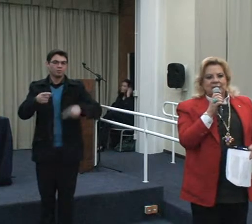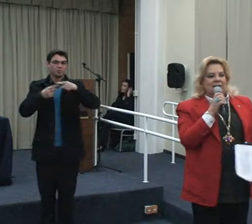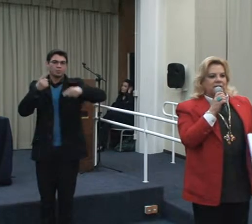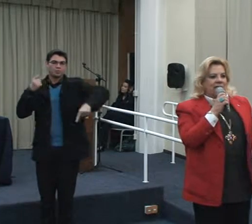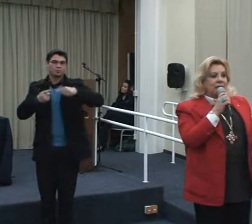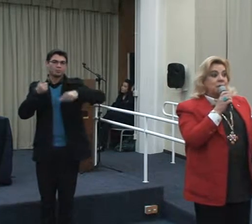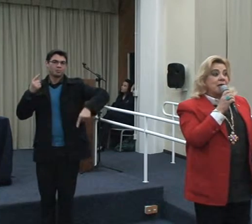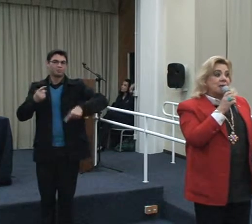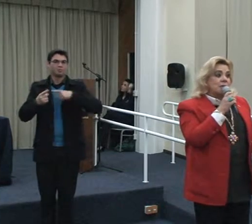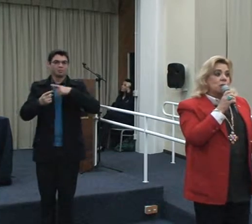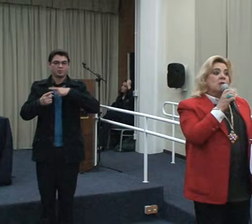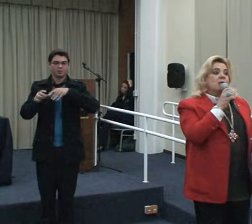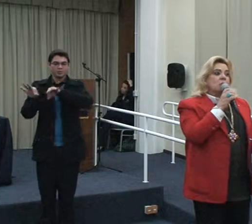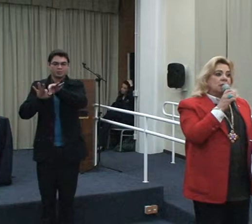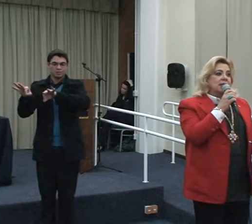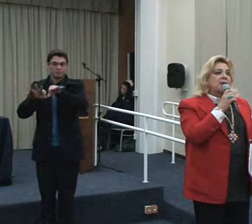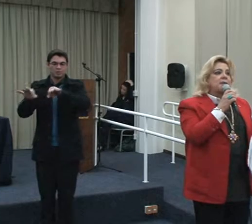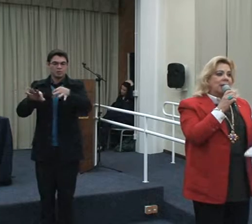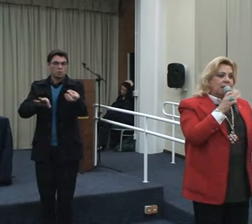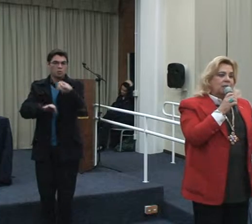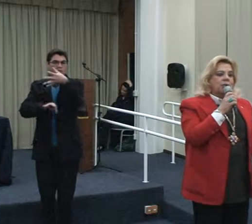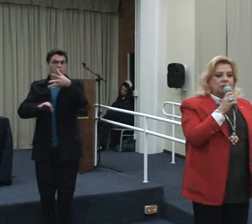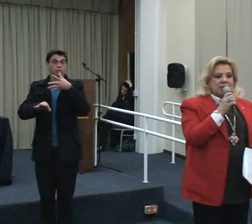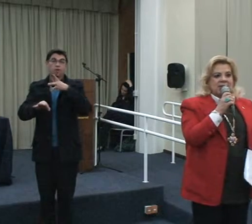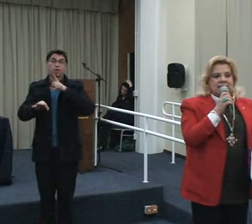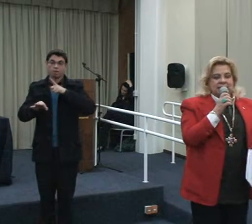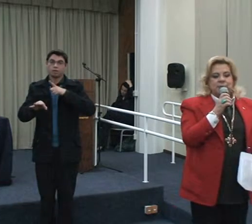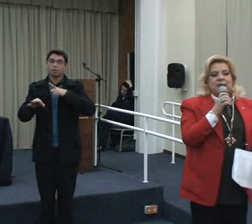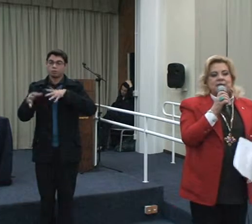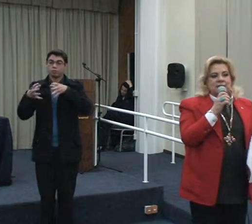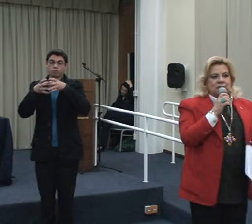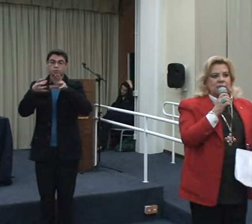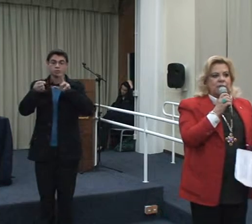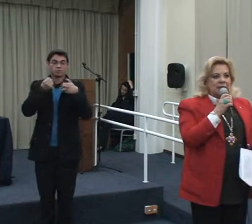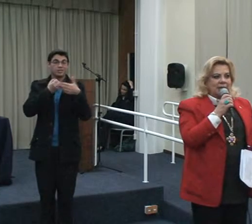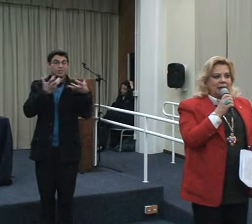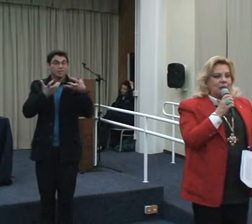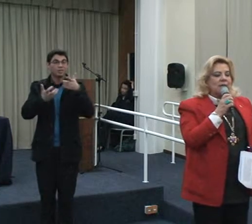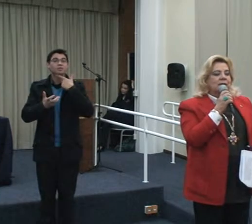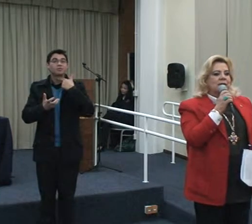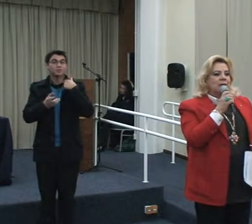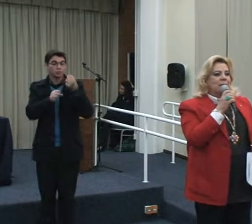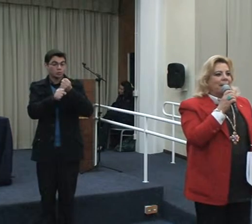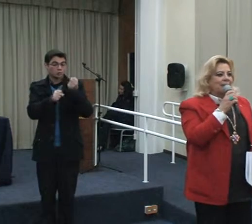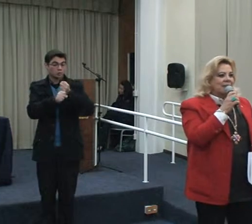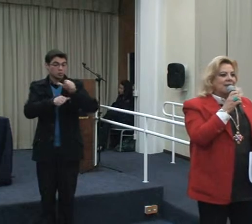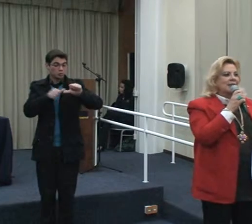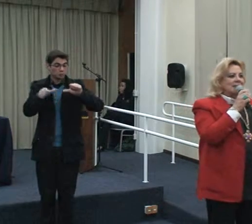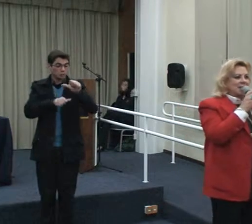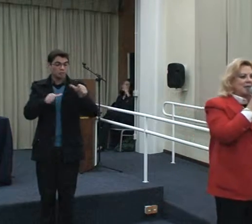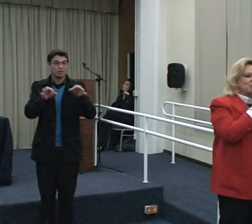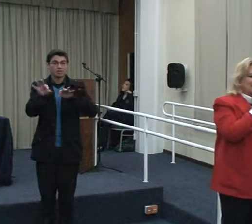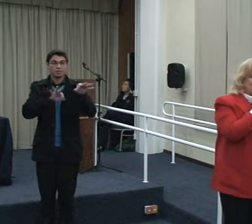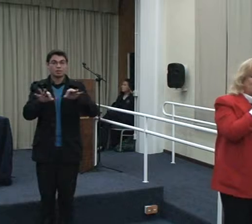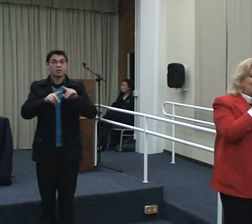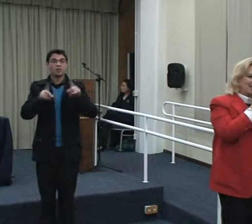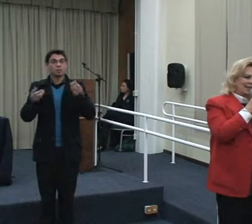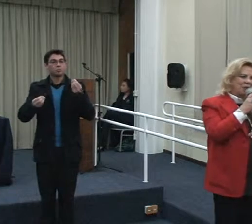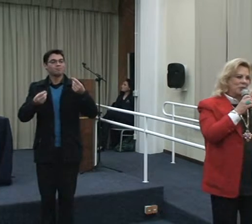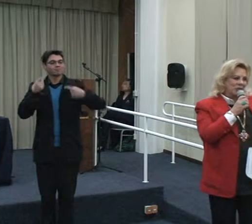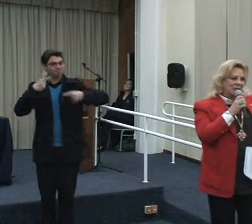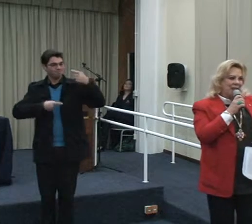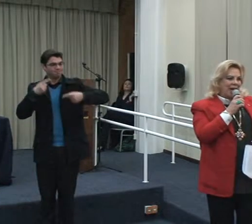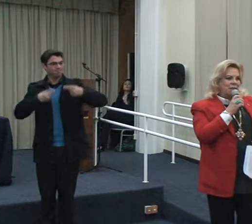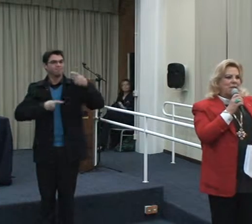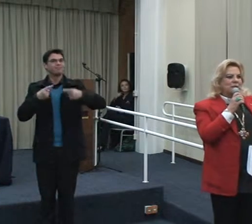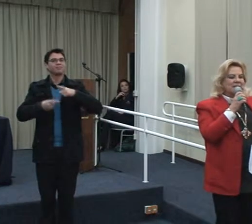Pavers intertravado, mesmo o Ninter pagando todas as despesas e todo o material. Então é uma briga que estamos ainda